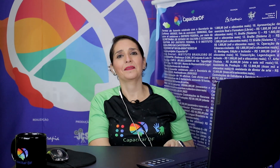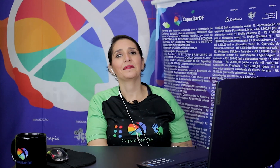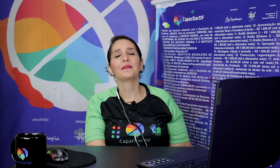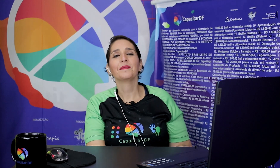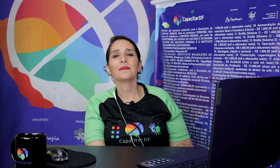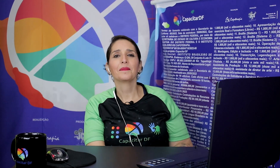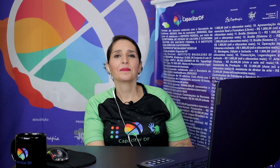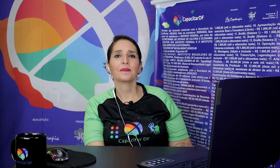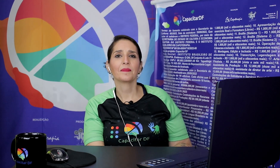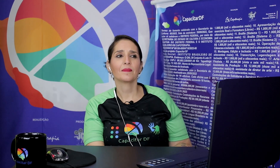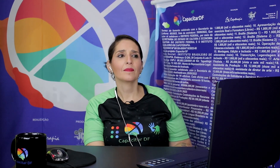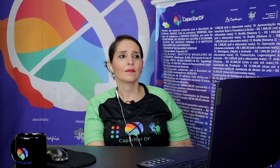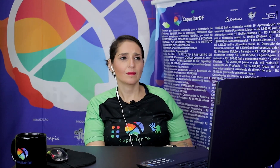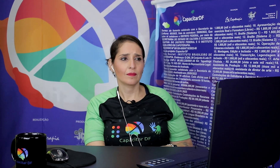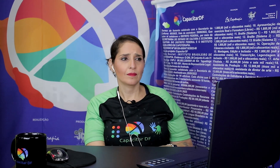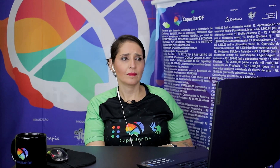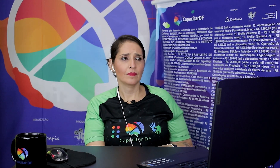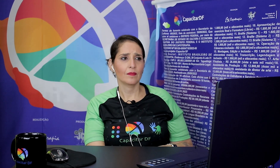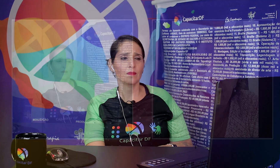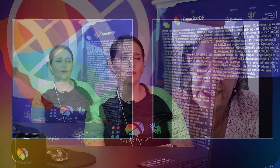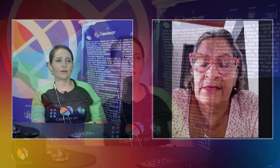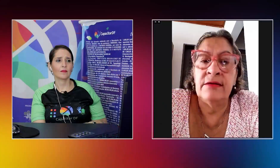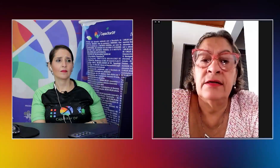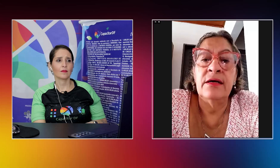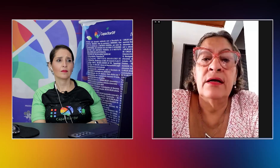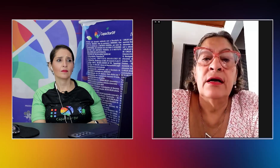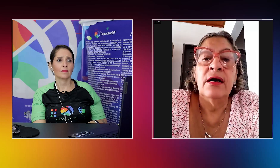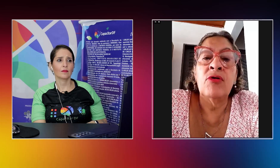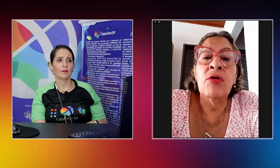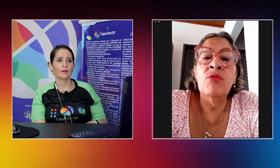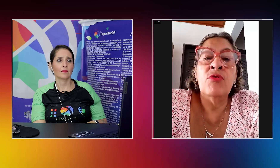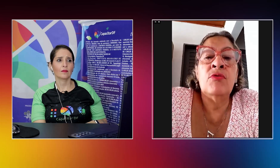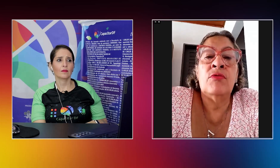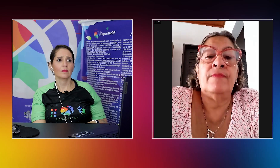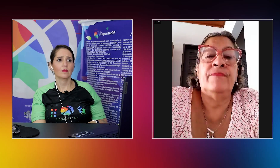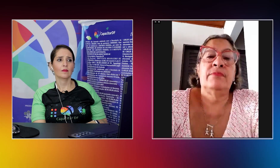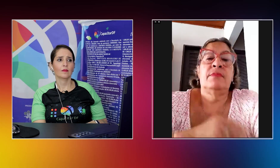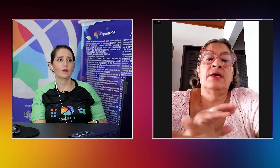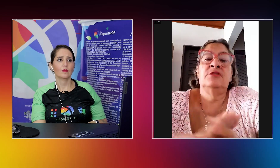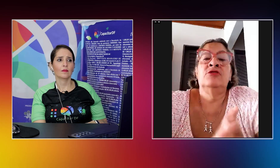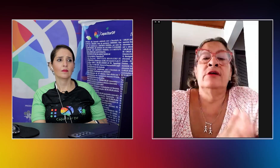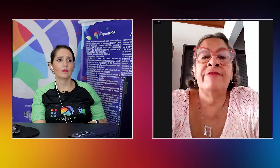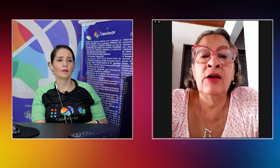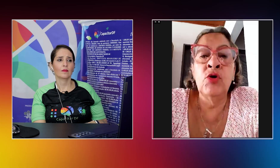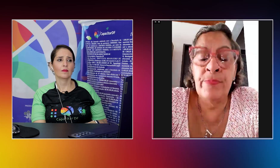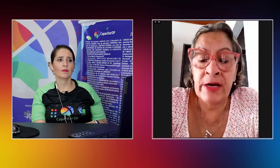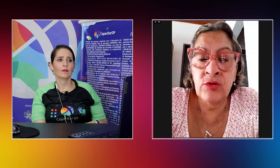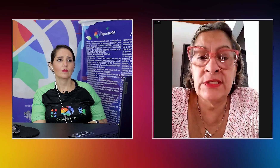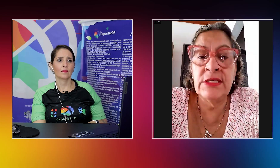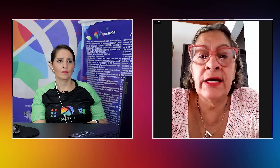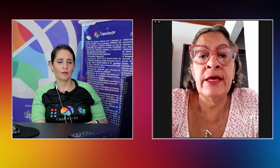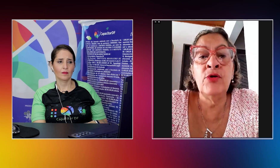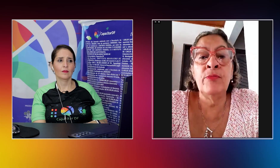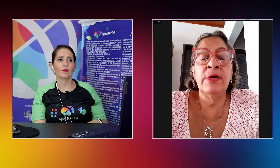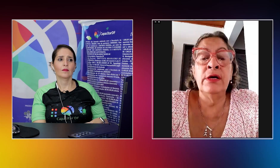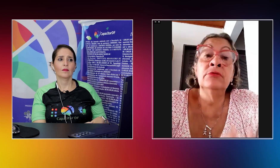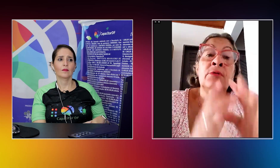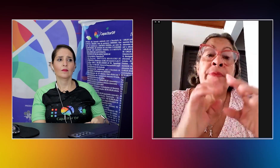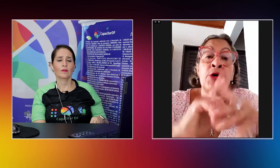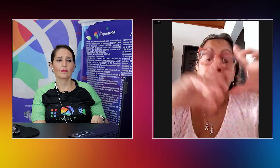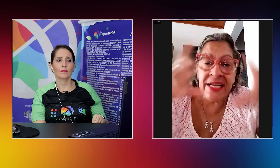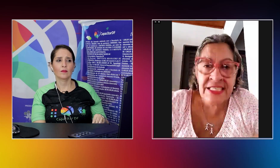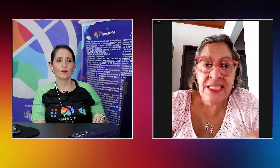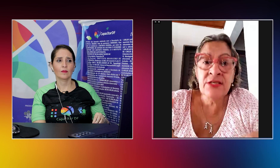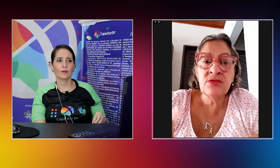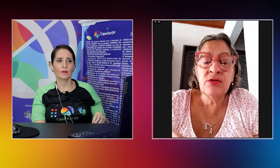Em direção cozinha, como a senhora falou, ir para a cozinha,